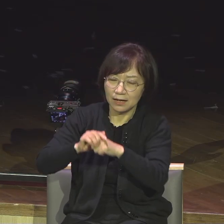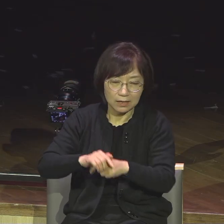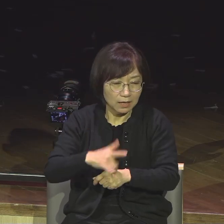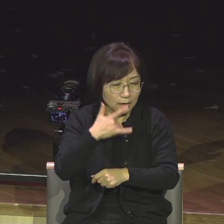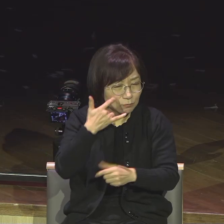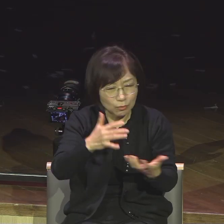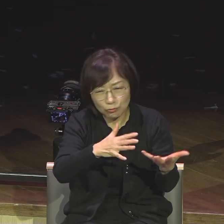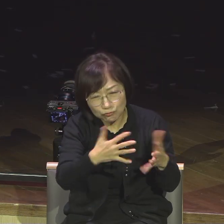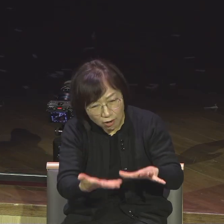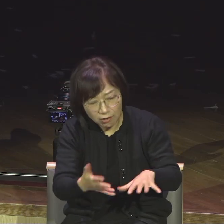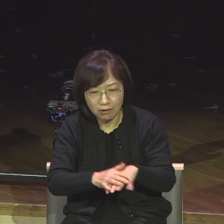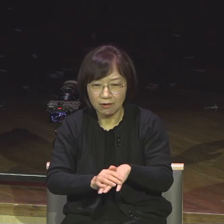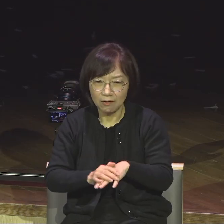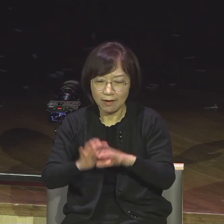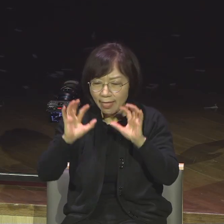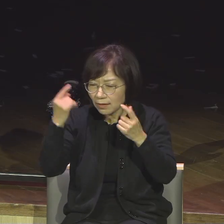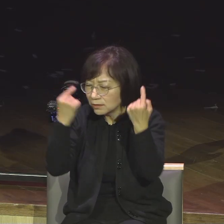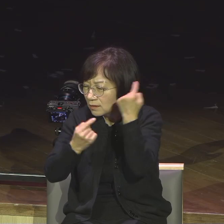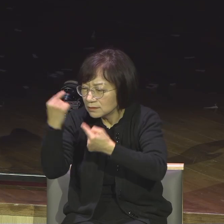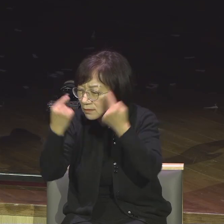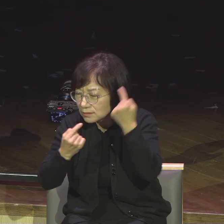잃거나 다친 그 아이들이